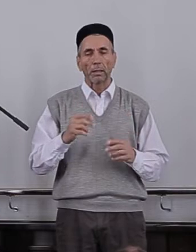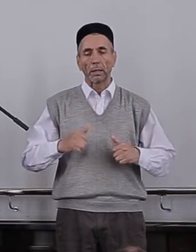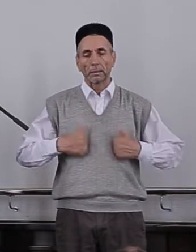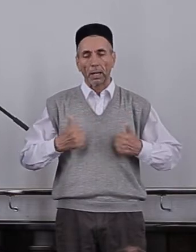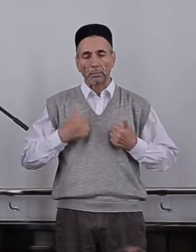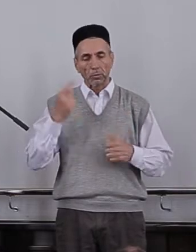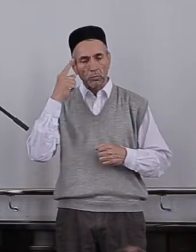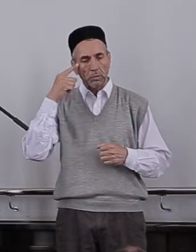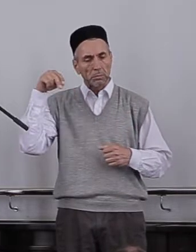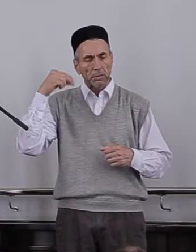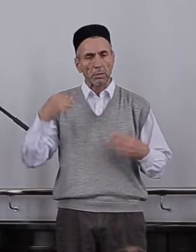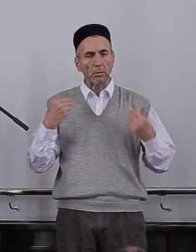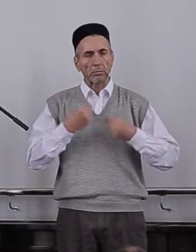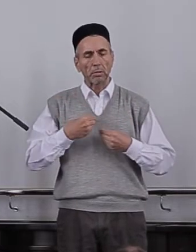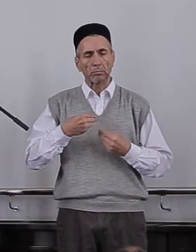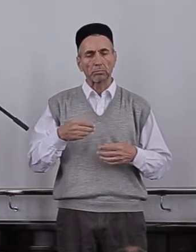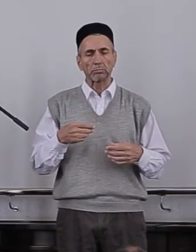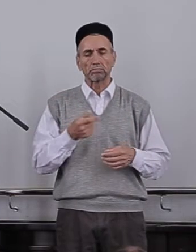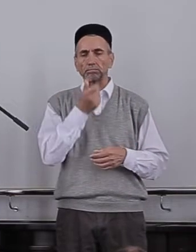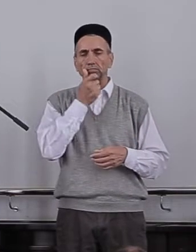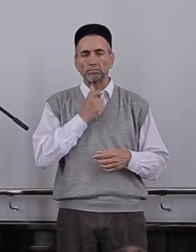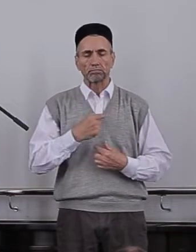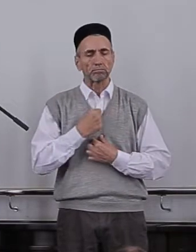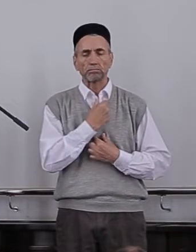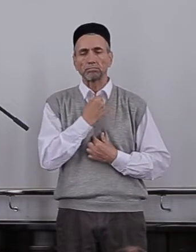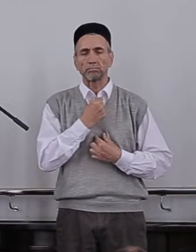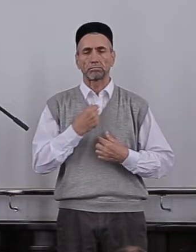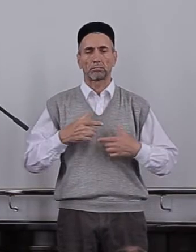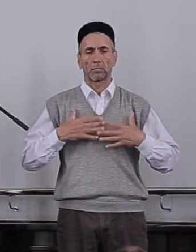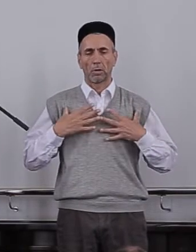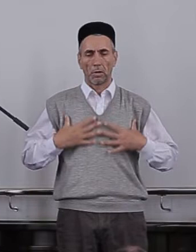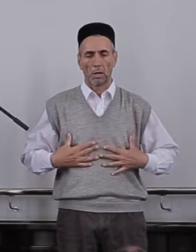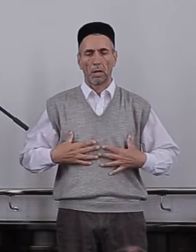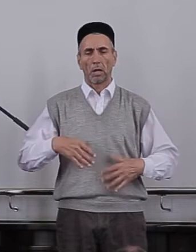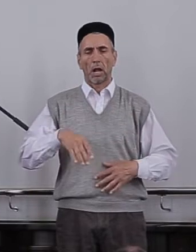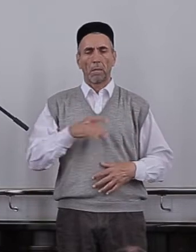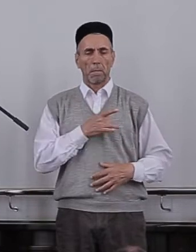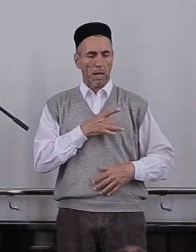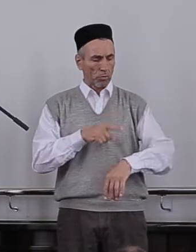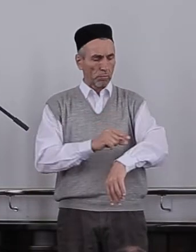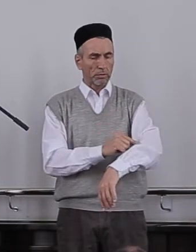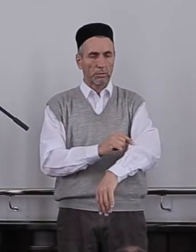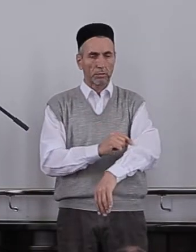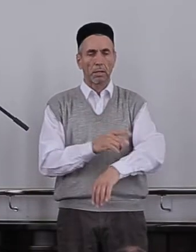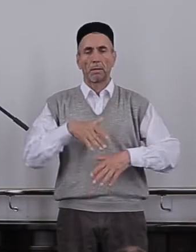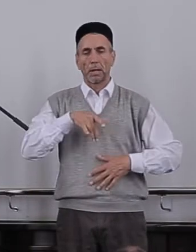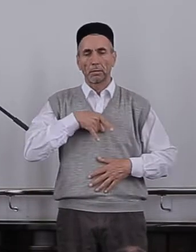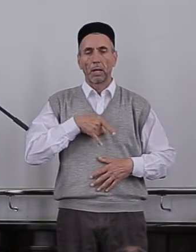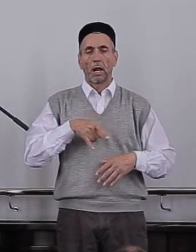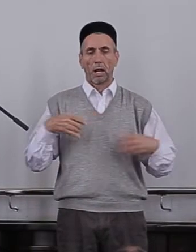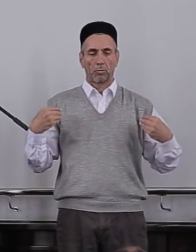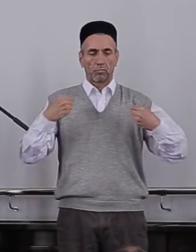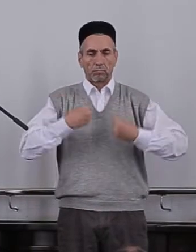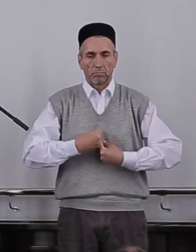idik prezidentin karşısına? Niçin kiyinir idik? Hayır. Mine min kiyinir idim bak külbelimini, min kiyinir